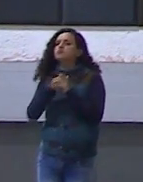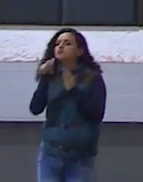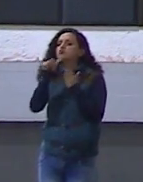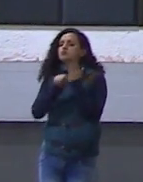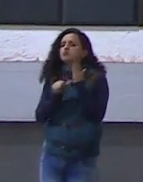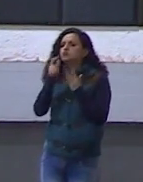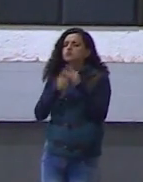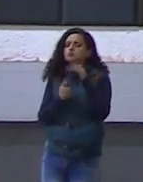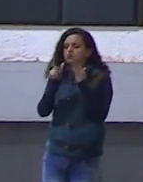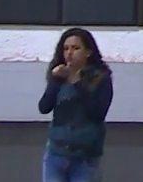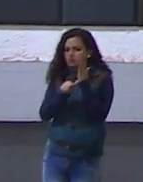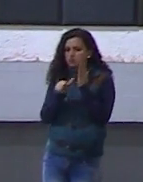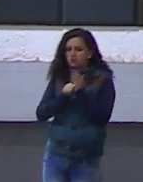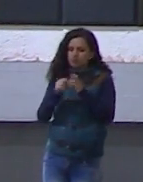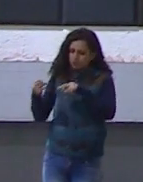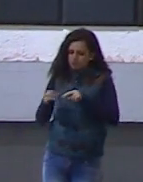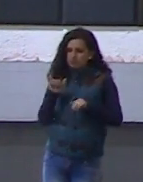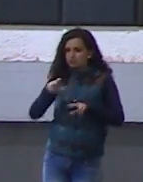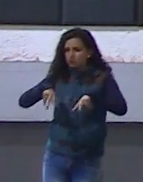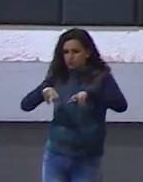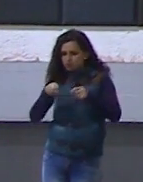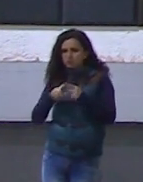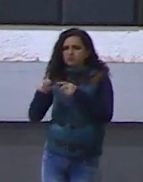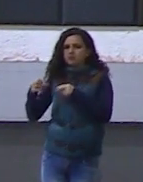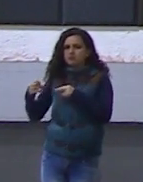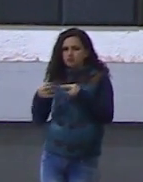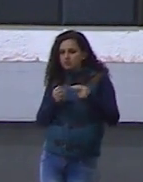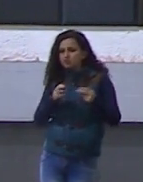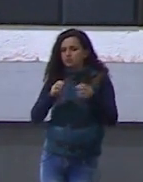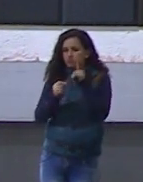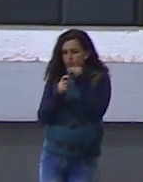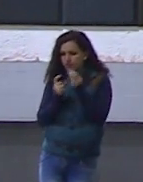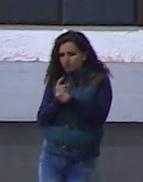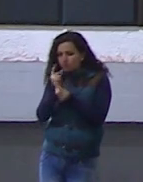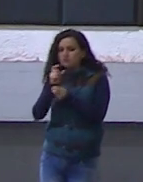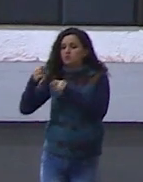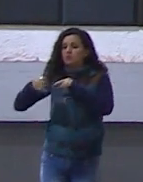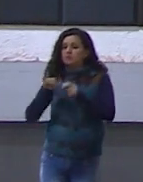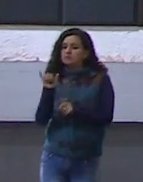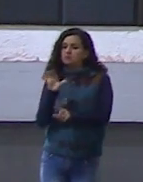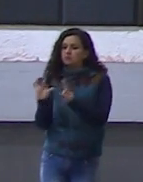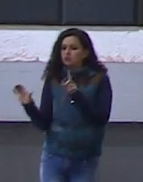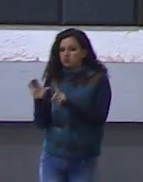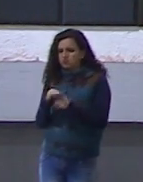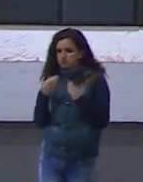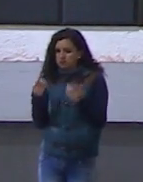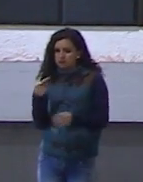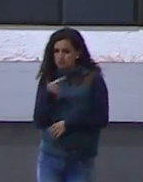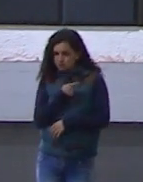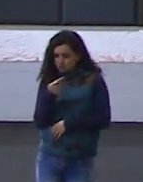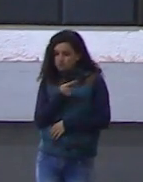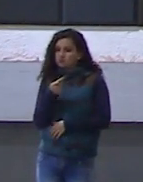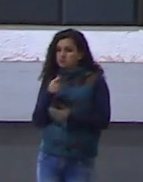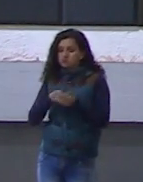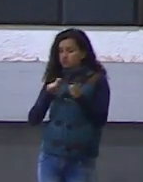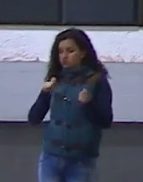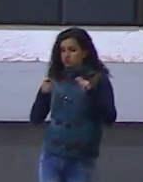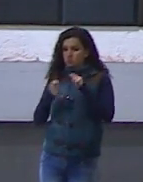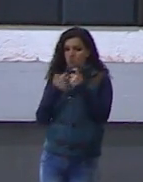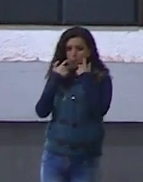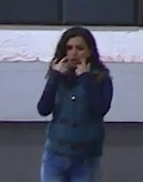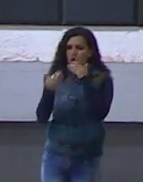los programas de educación y sociedad educación economía y política educación y cultura eso es eso es una revolución